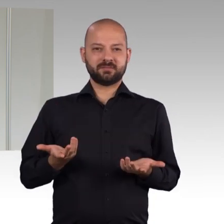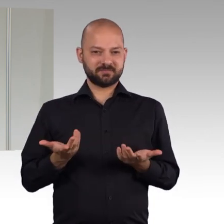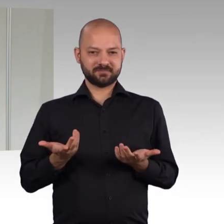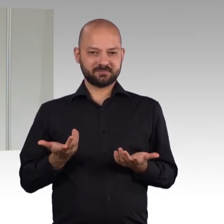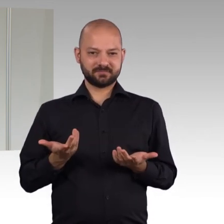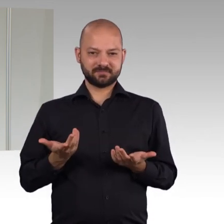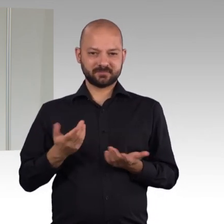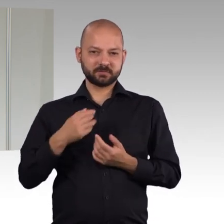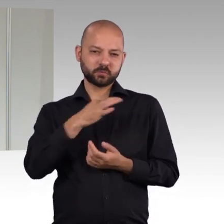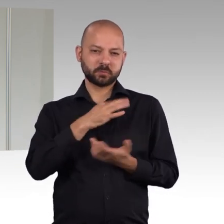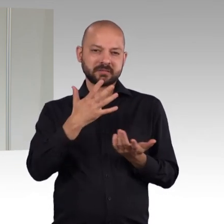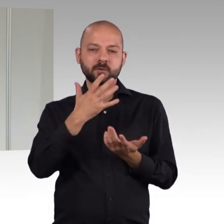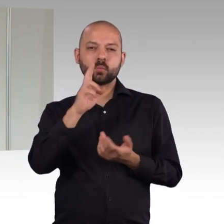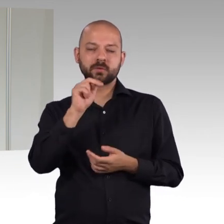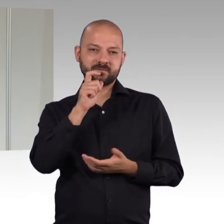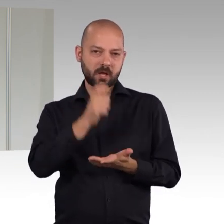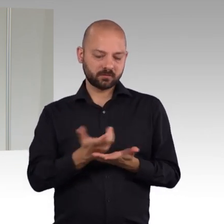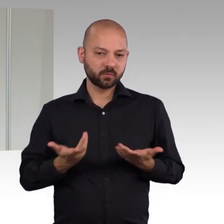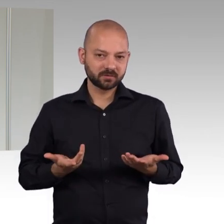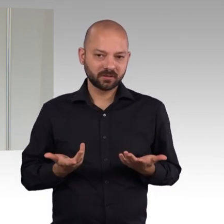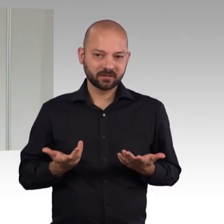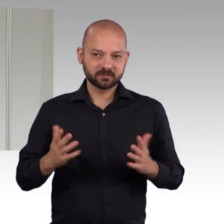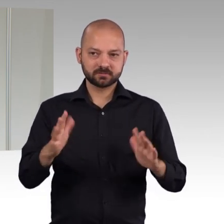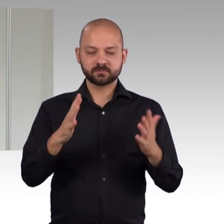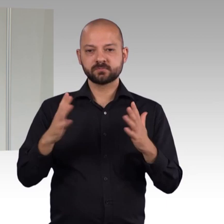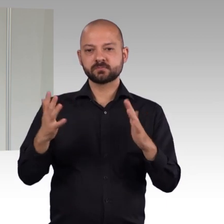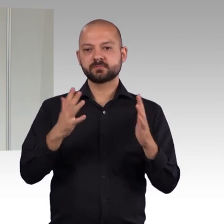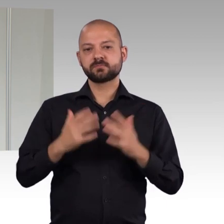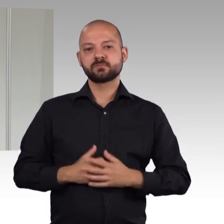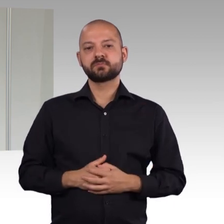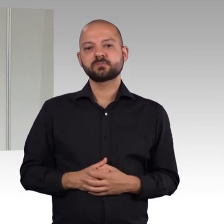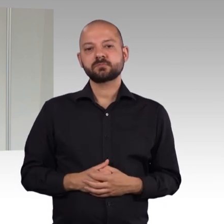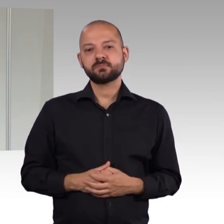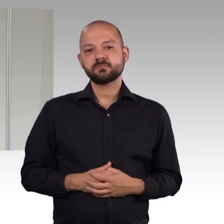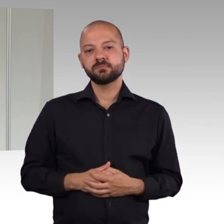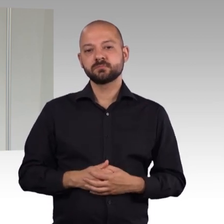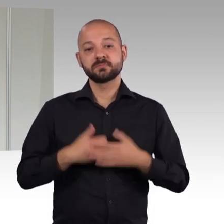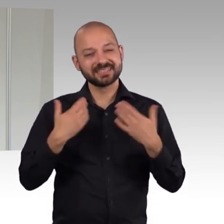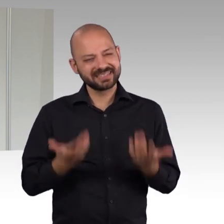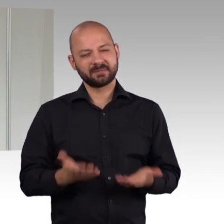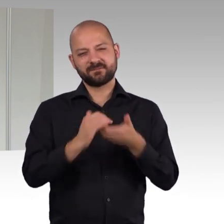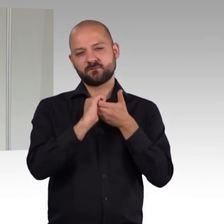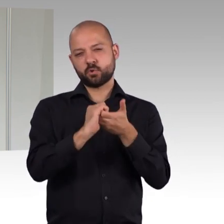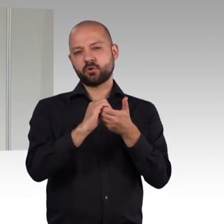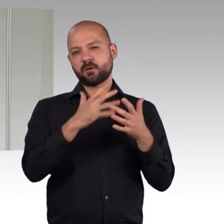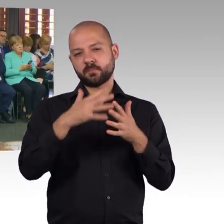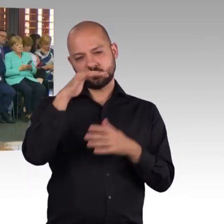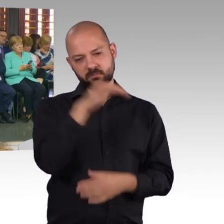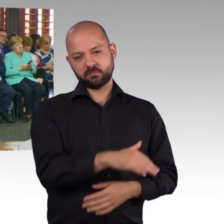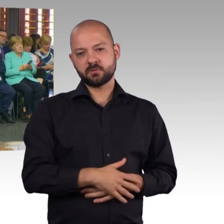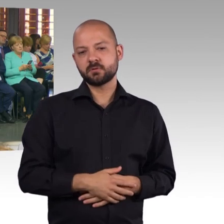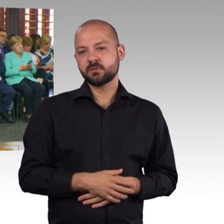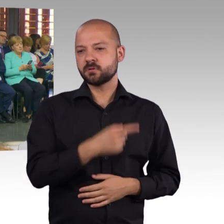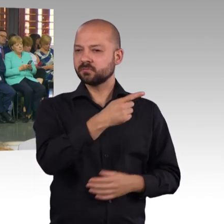es gibt starke Freunde in Amerika, die uns schätzen. Denken Sie nur an die umjubelte Rede der Bundeskanzlerin bei der Universität